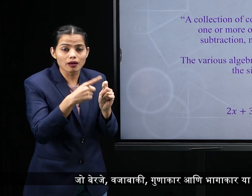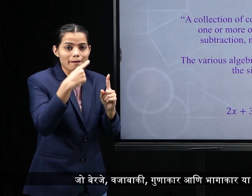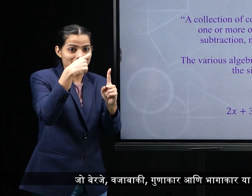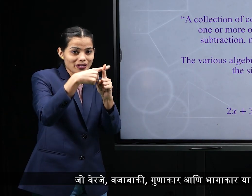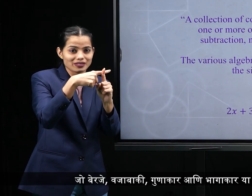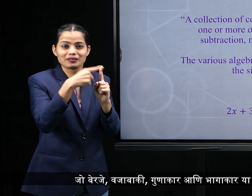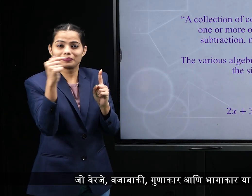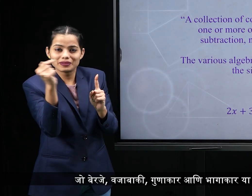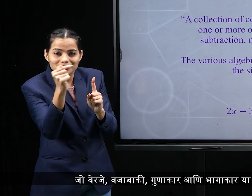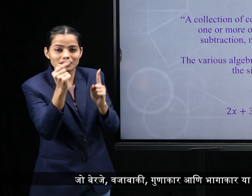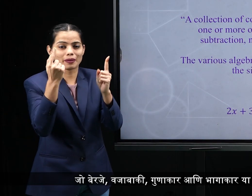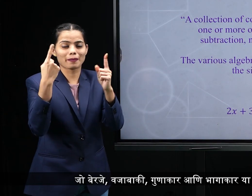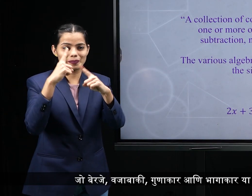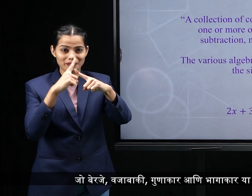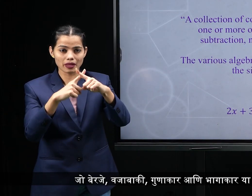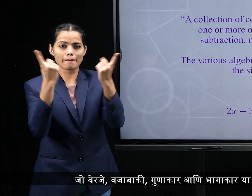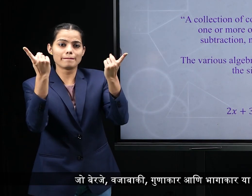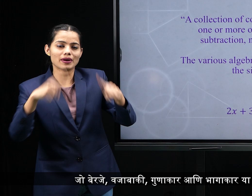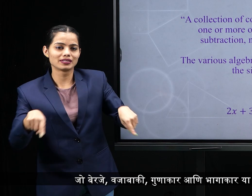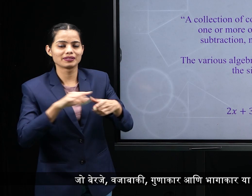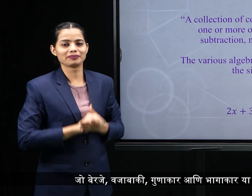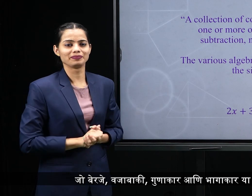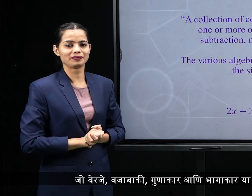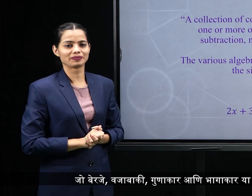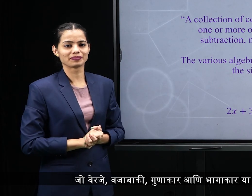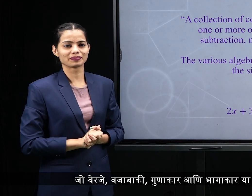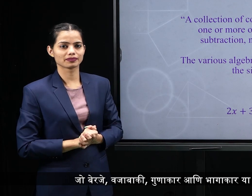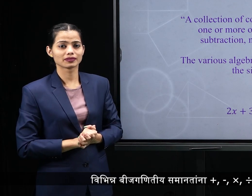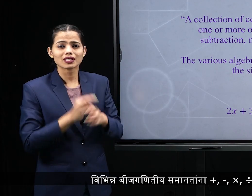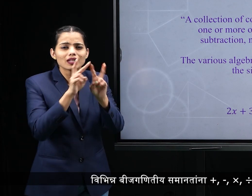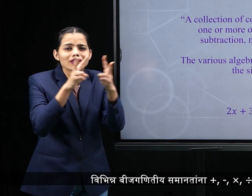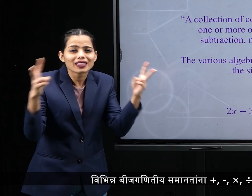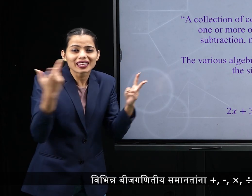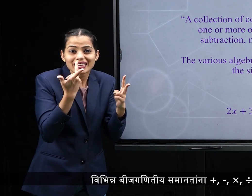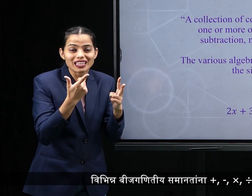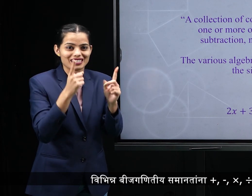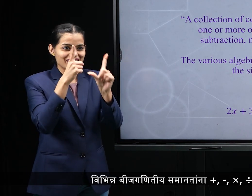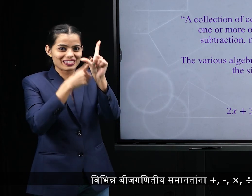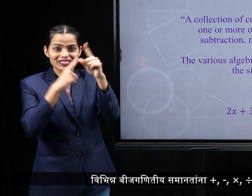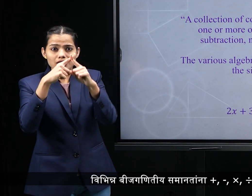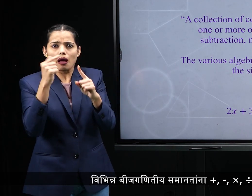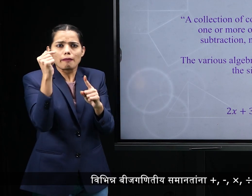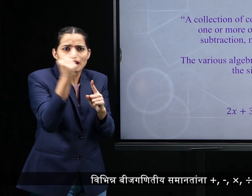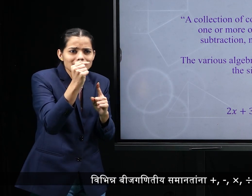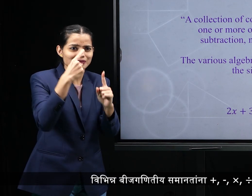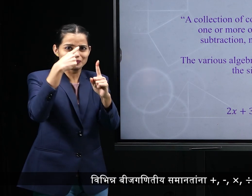आणि भागाकार या क्रियांच्या सहाय्याने जोडलेला असतो. विभिन्न बीजगणितीय समानता x प्लस